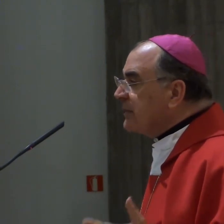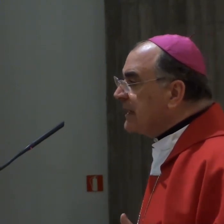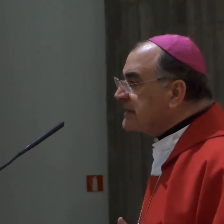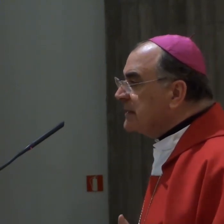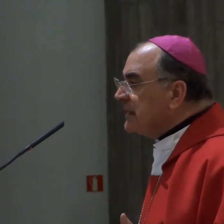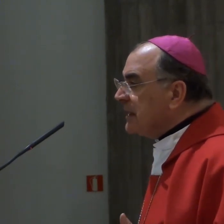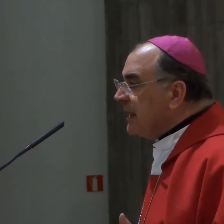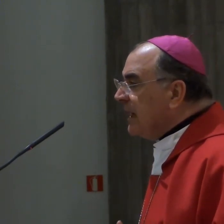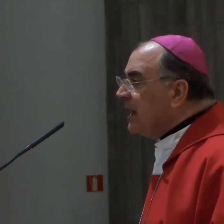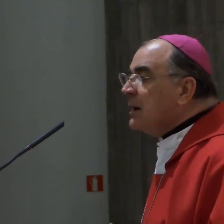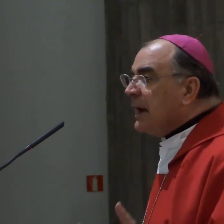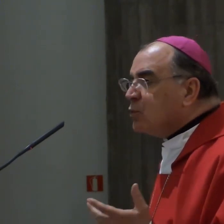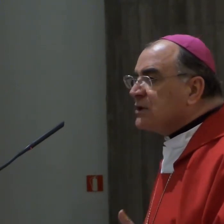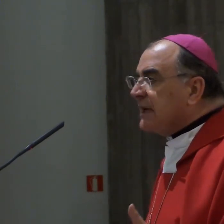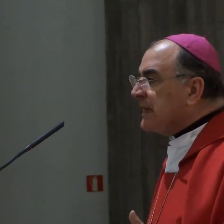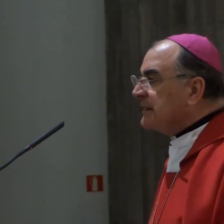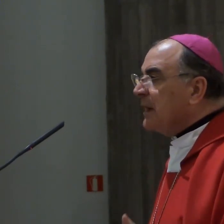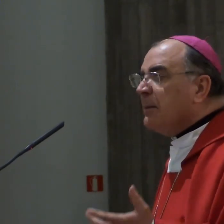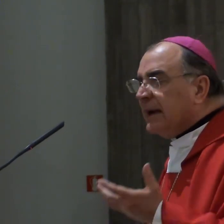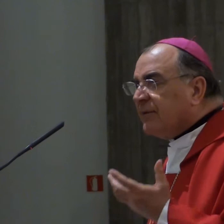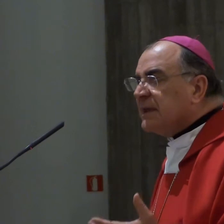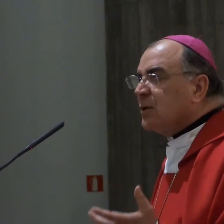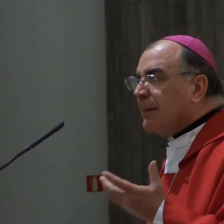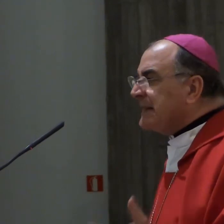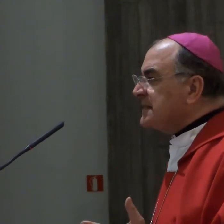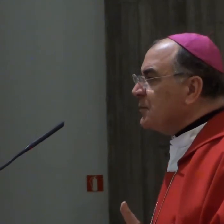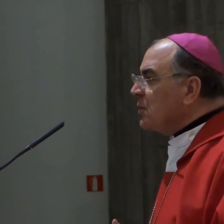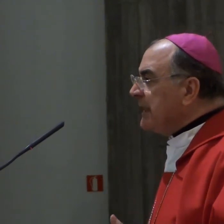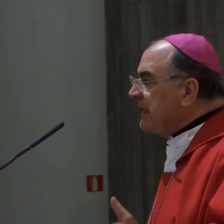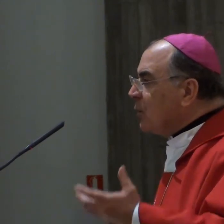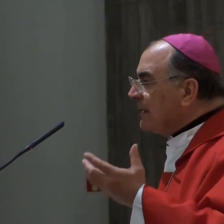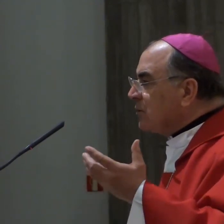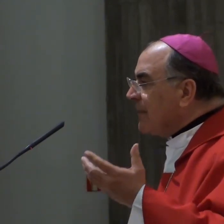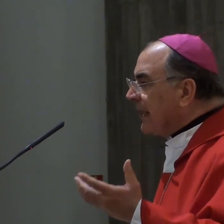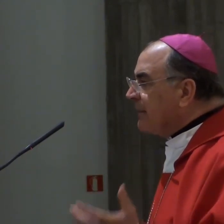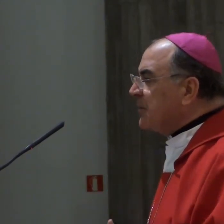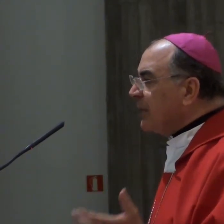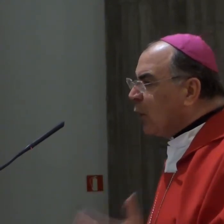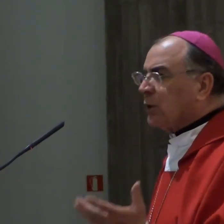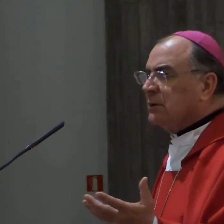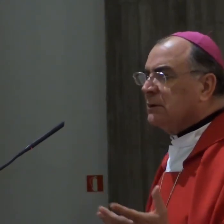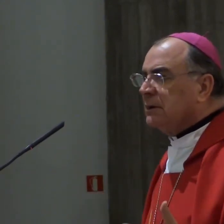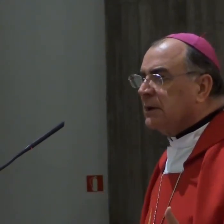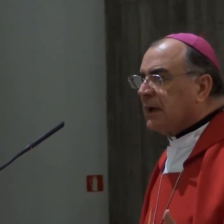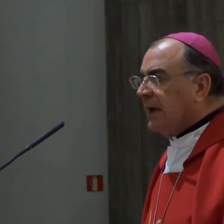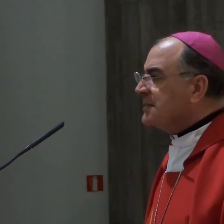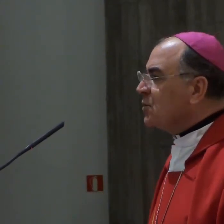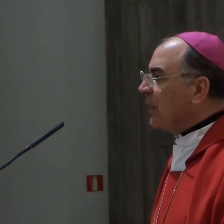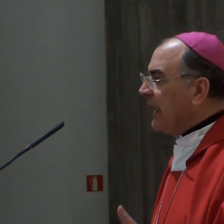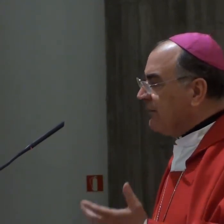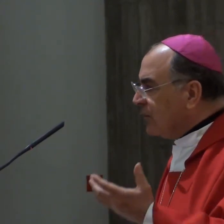económicas en el de La Búsqueda del beneficio máximo y Cuanto más rápido mejor